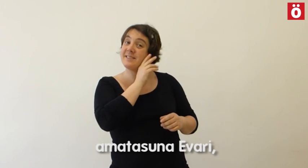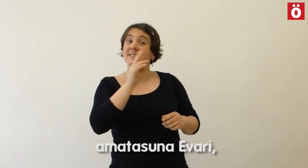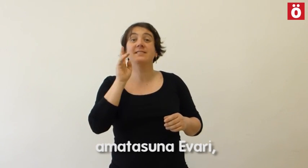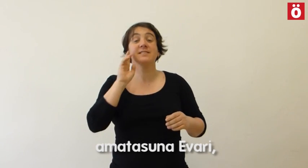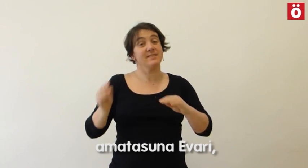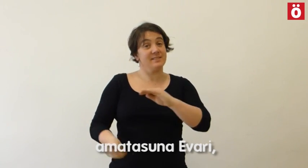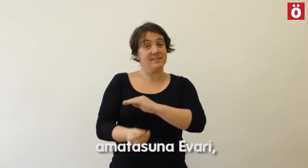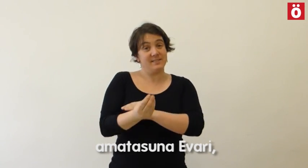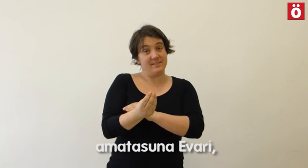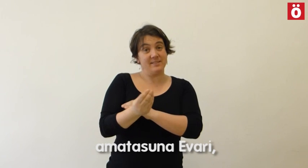ebari